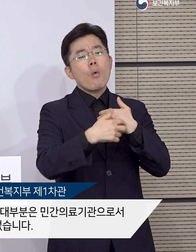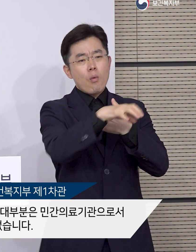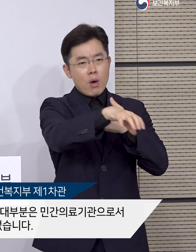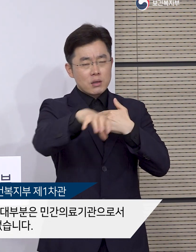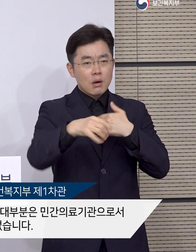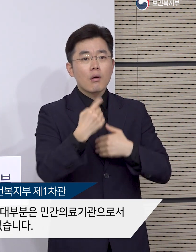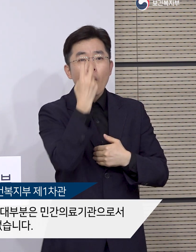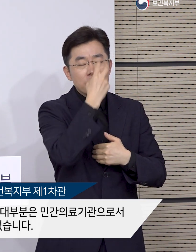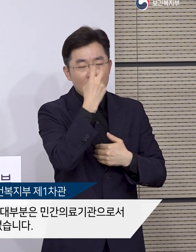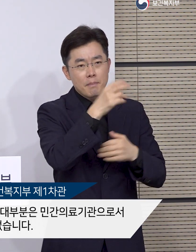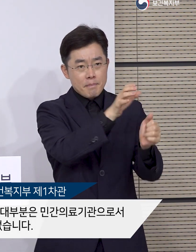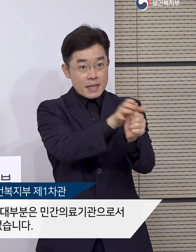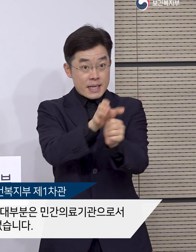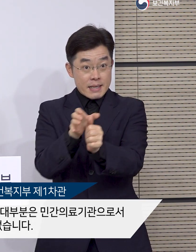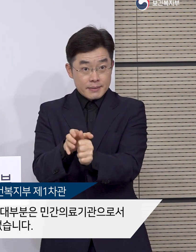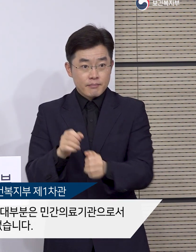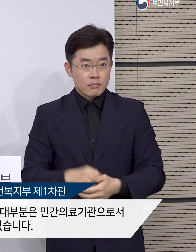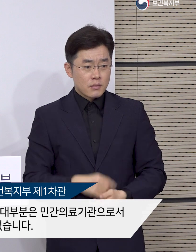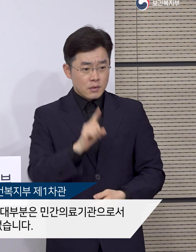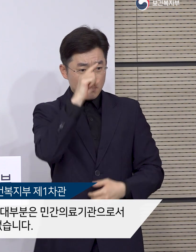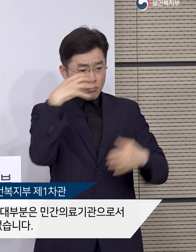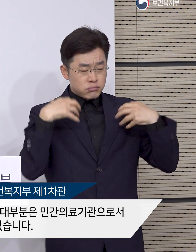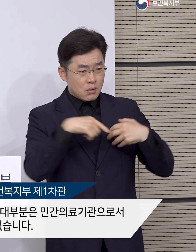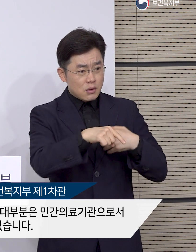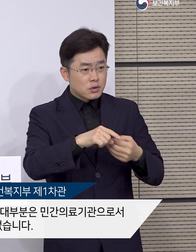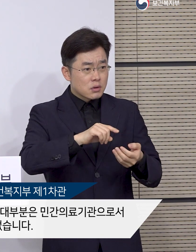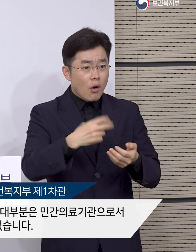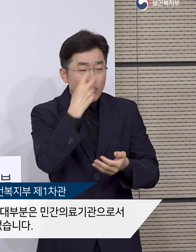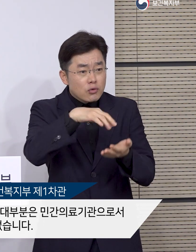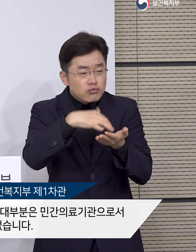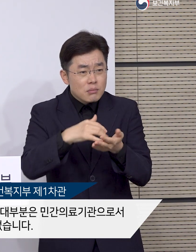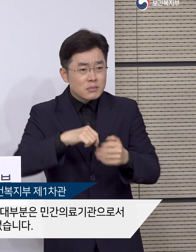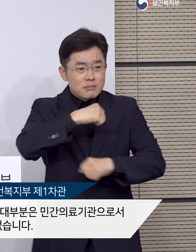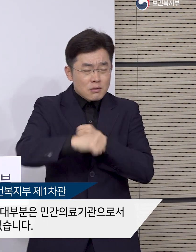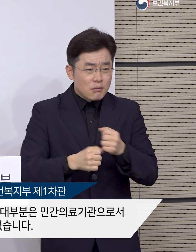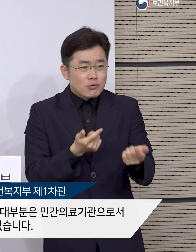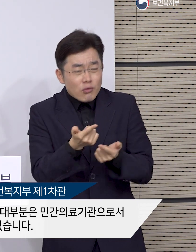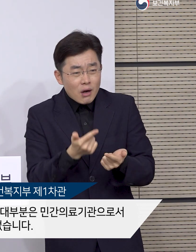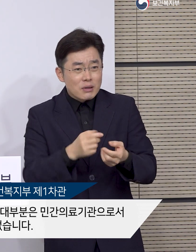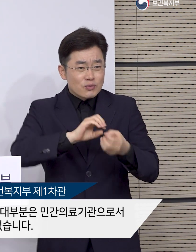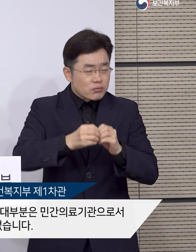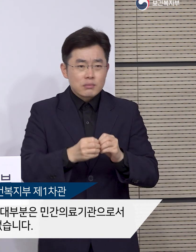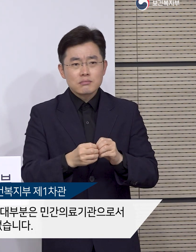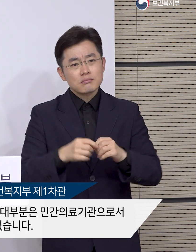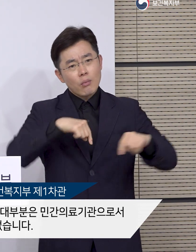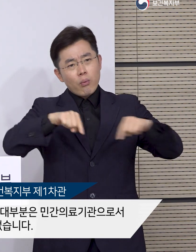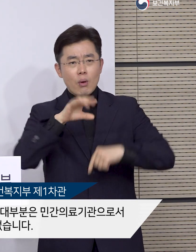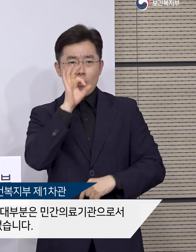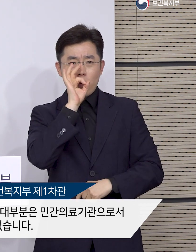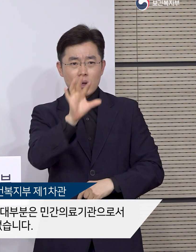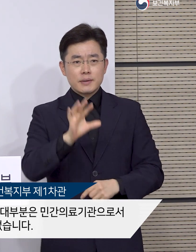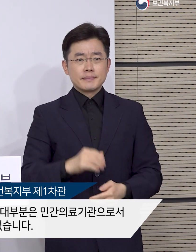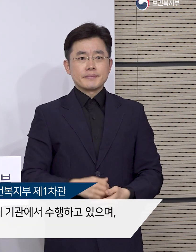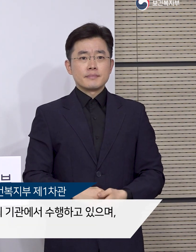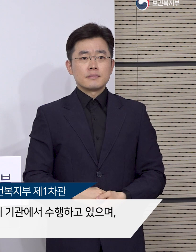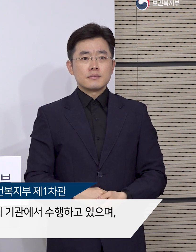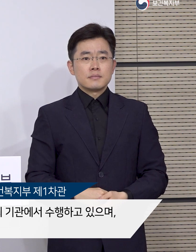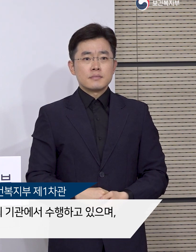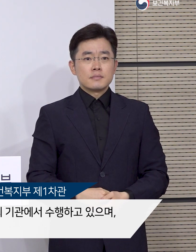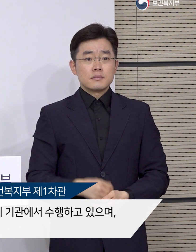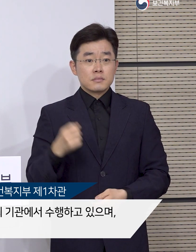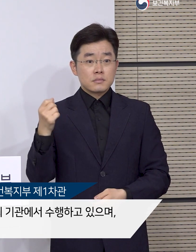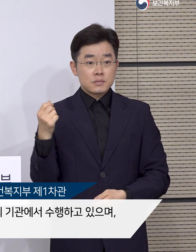민간 의료기관으로서 정부가 검사 건수를 임의로 늘리거나 줄일 수 없습니다.